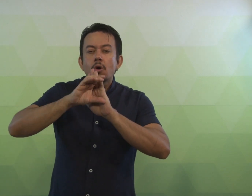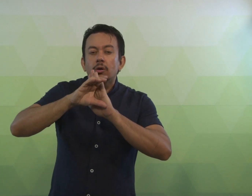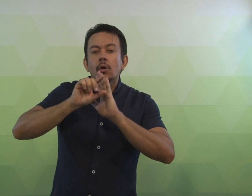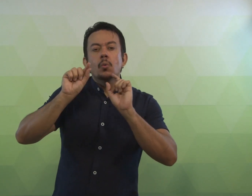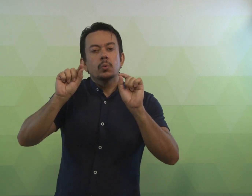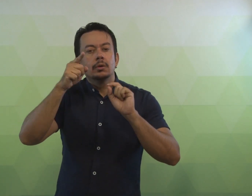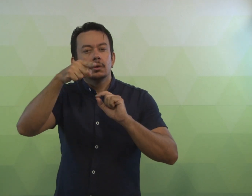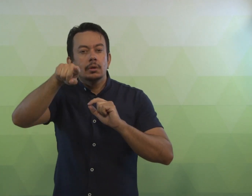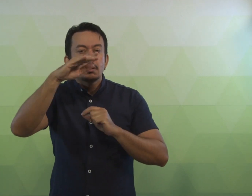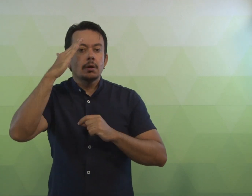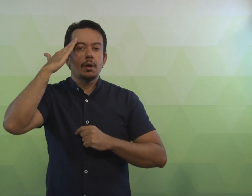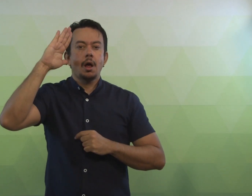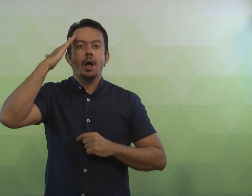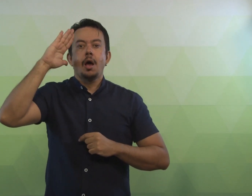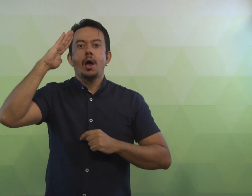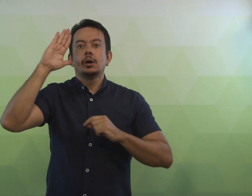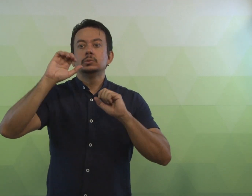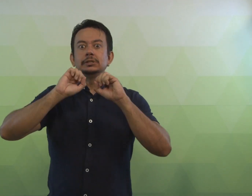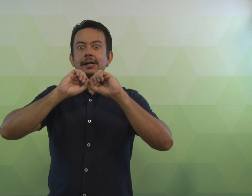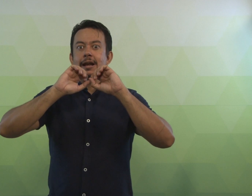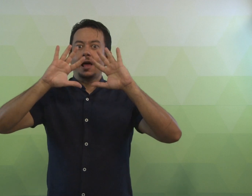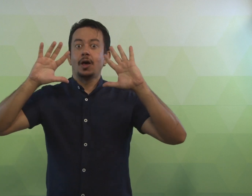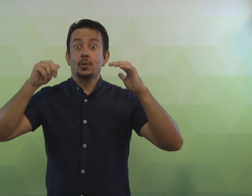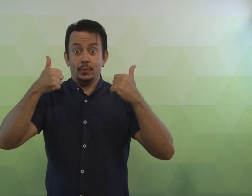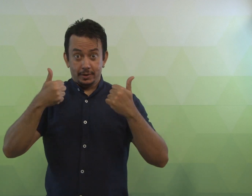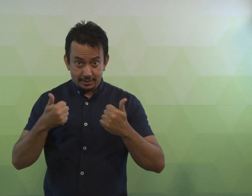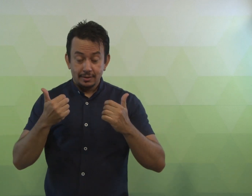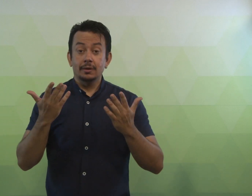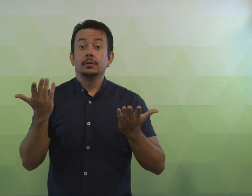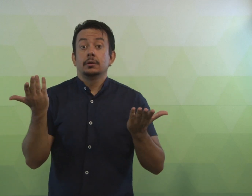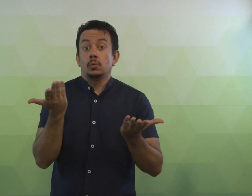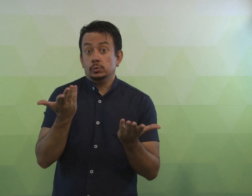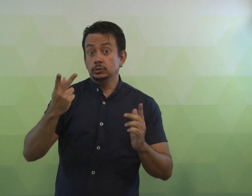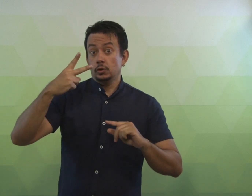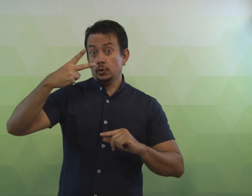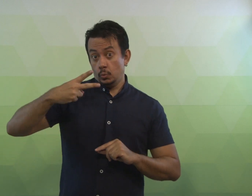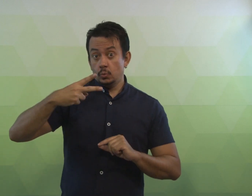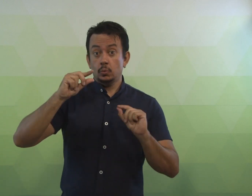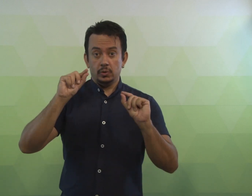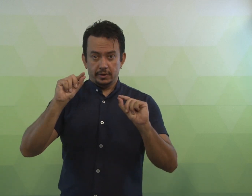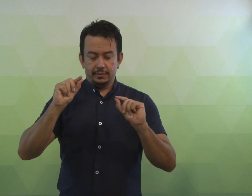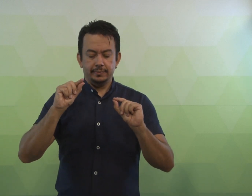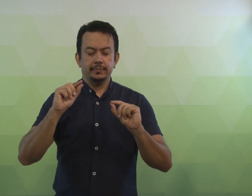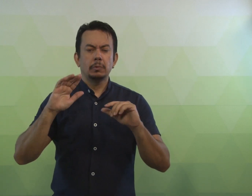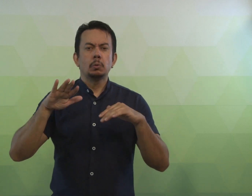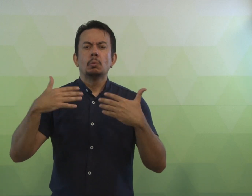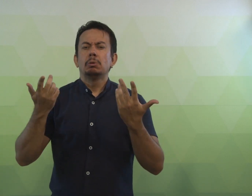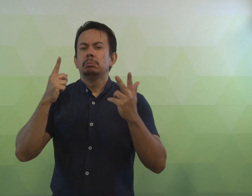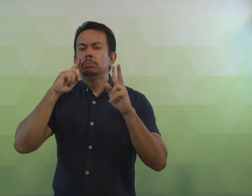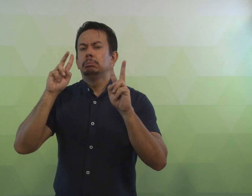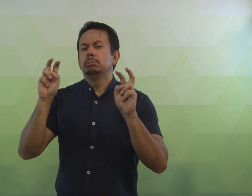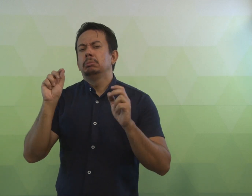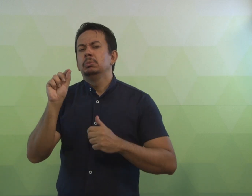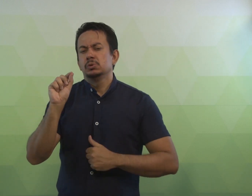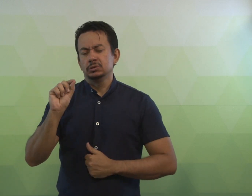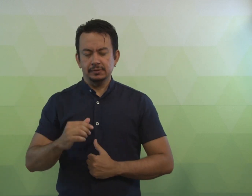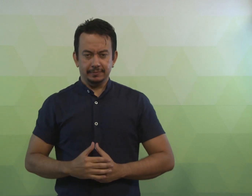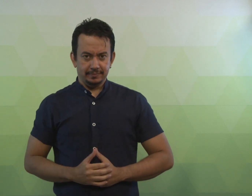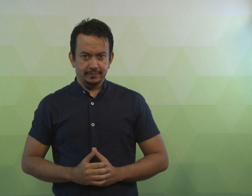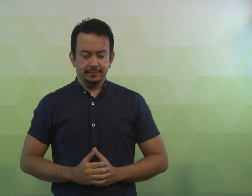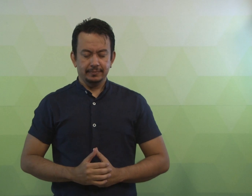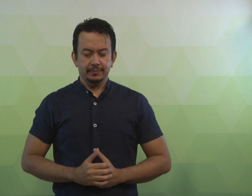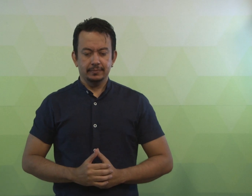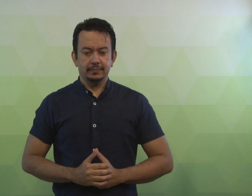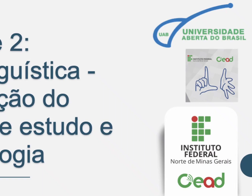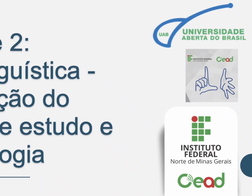Na unidade 1, nós trabalhamos os conceitos, espero que vocês tenham compreendido, para que agora, na unidade